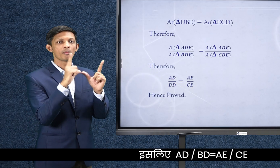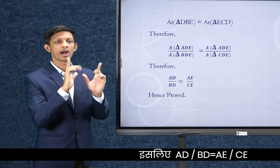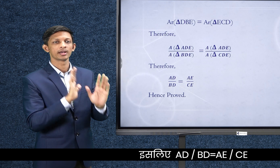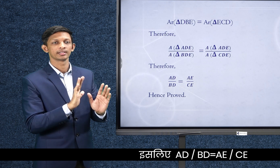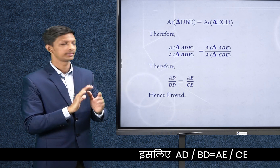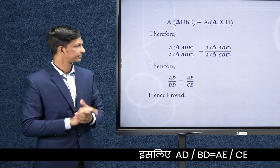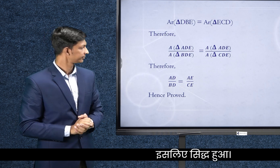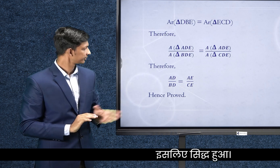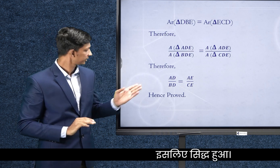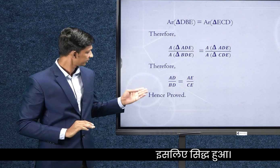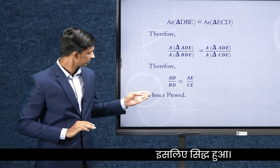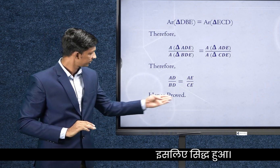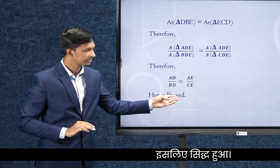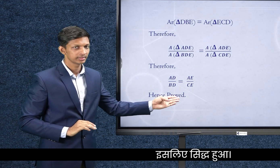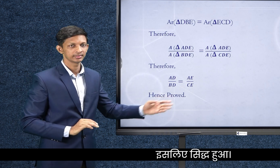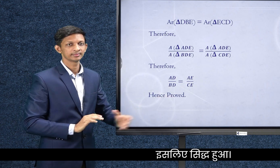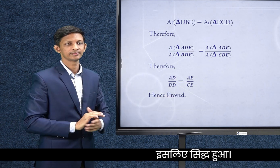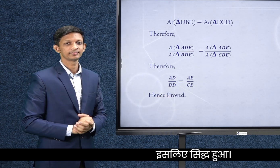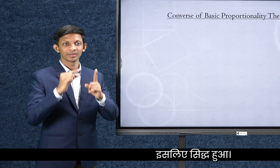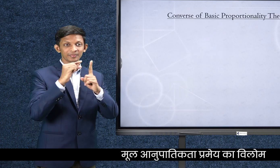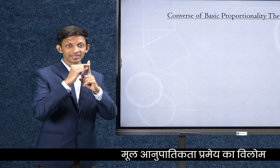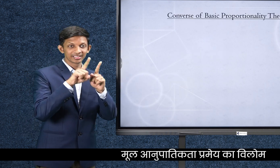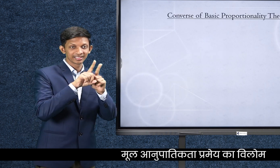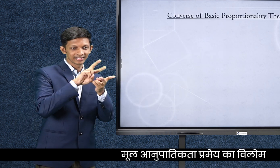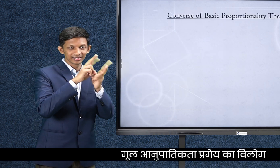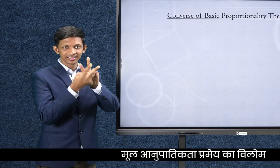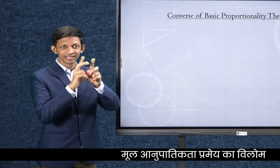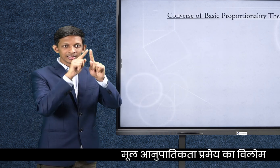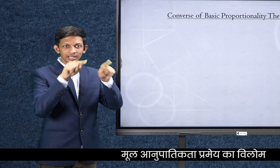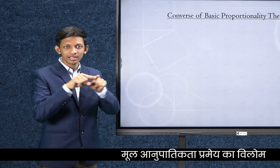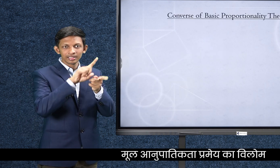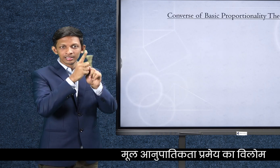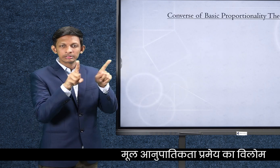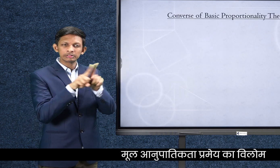by CE। इसलिए सिद्ध हुए। मूल अनुपातिकता प्रमेय का विलोम।